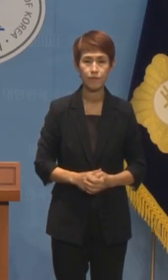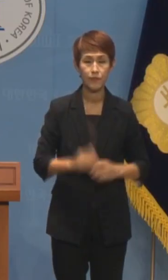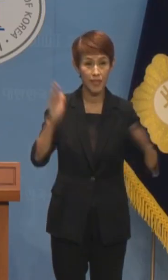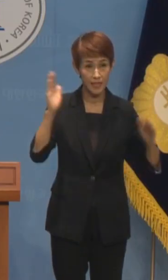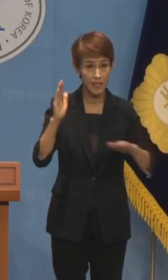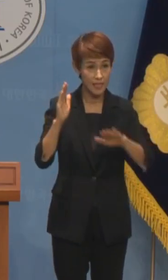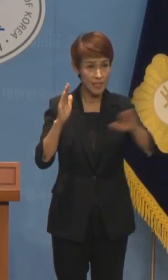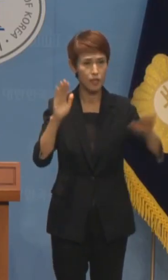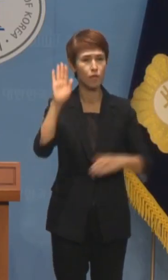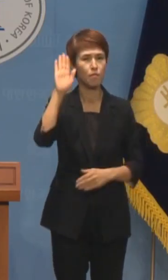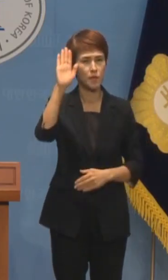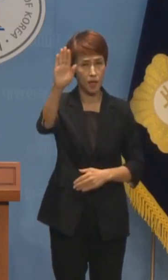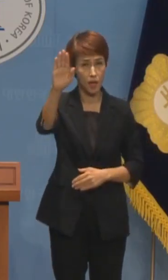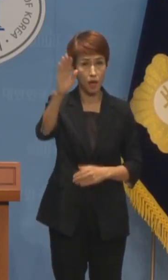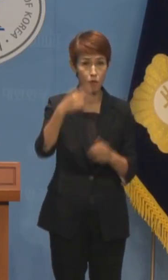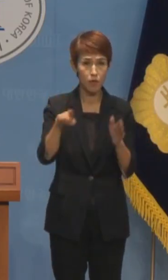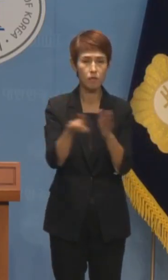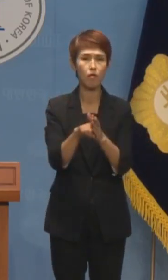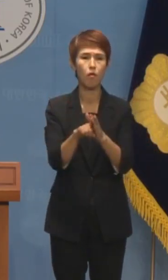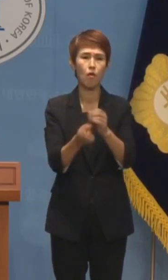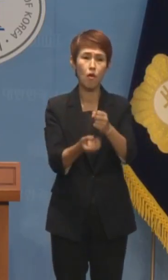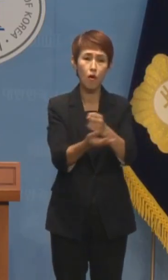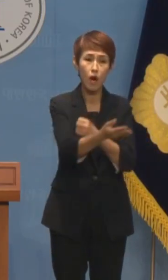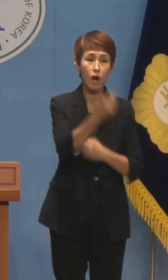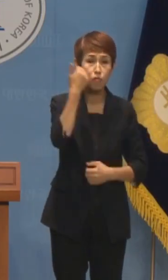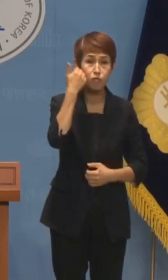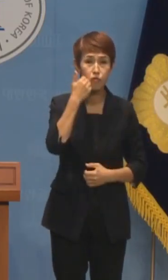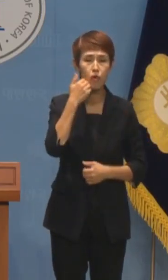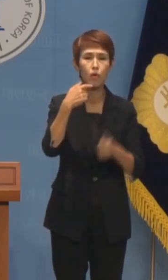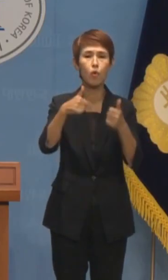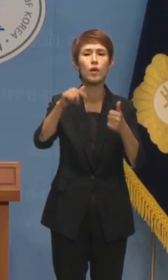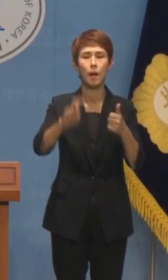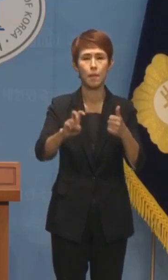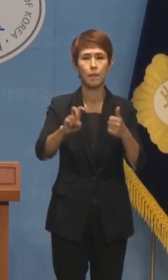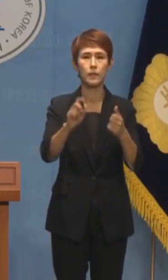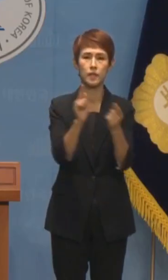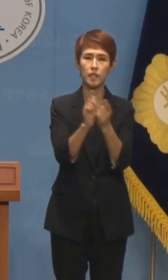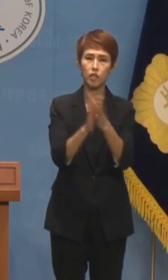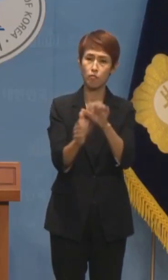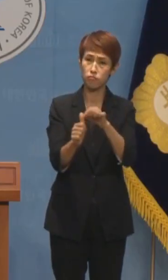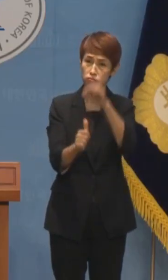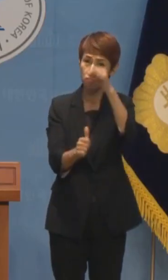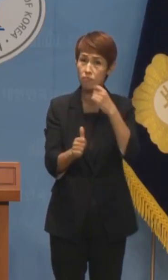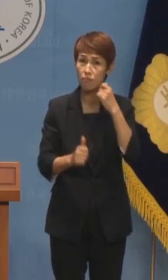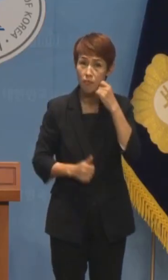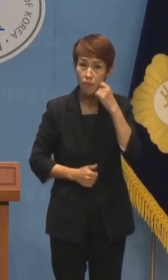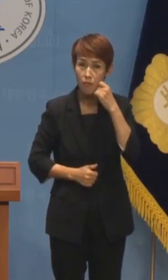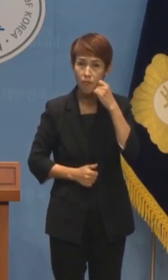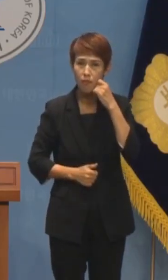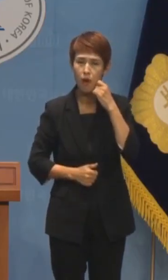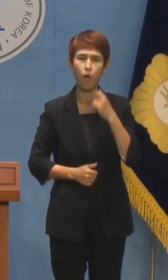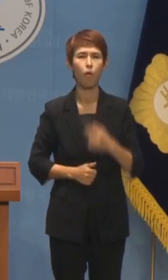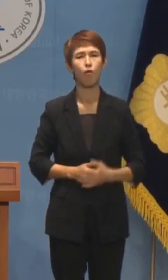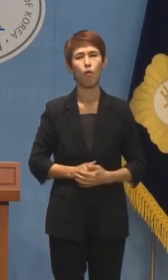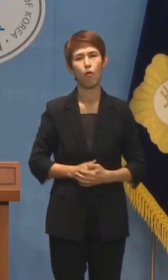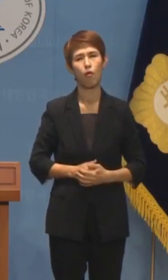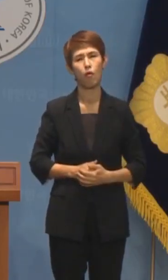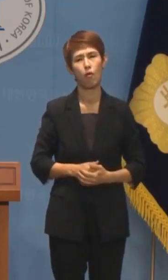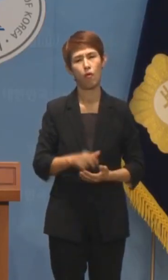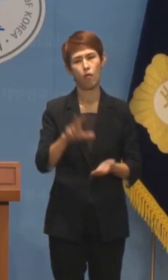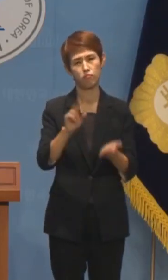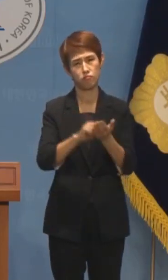학생들의 미래와 진로에 직접적인 영향을 미치는 교육감을 자기 손으로 뽑을 수 없다면 이는 커다란